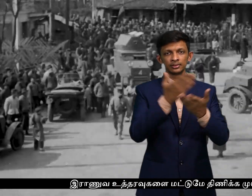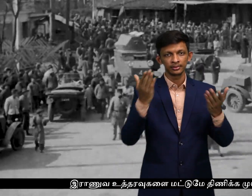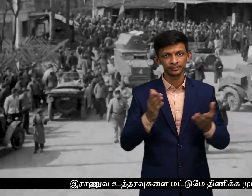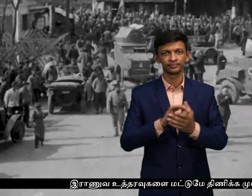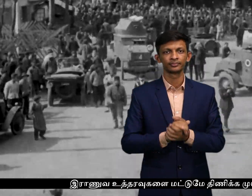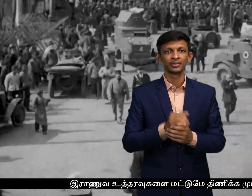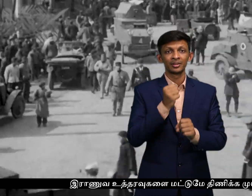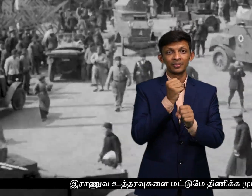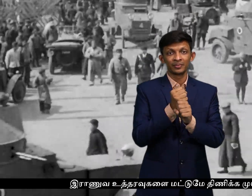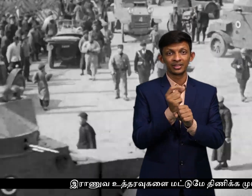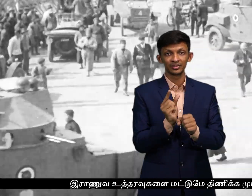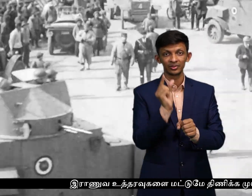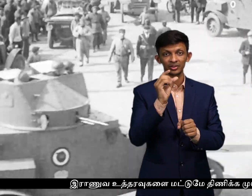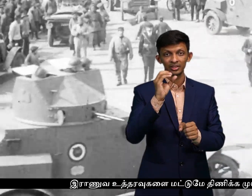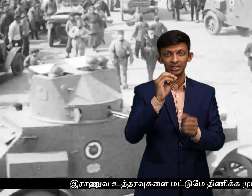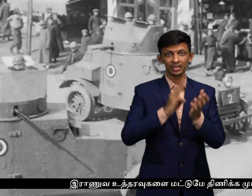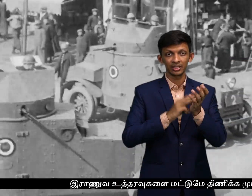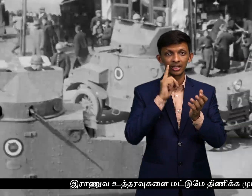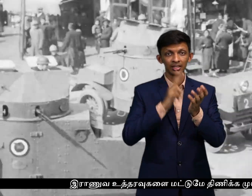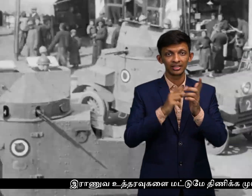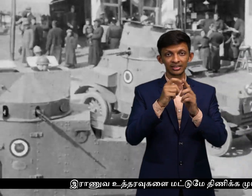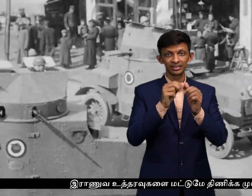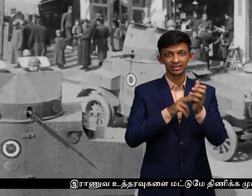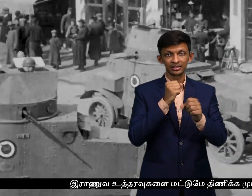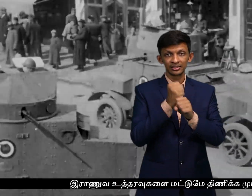இராணுவ உத்தரவுகளை மட்டுமே திணிக்க முயற்சித்தது.